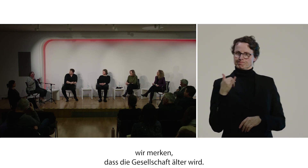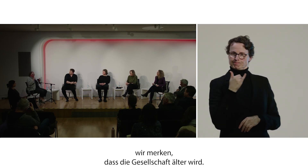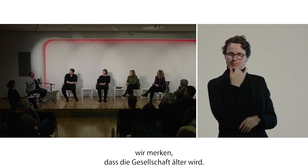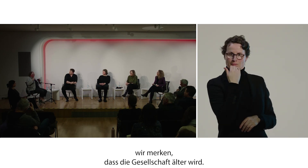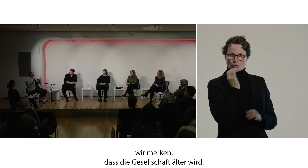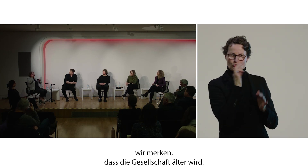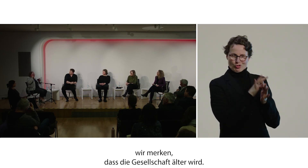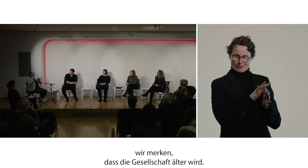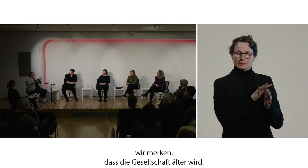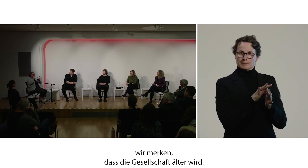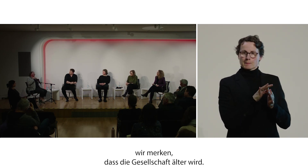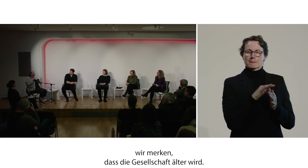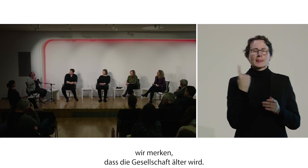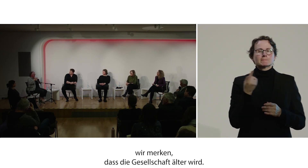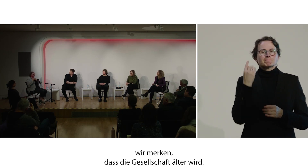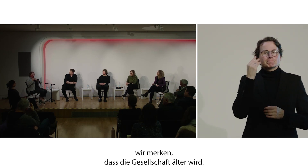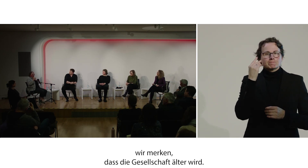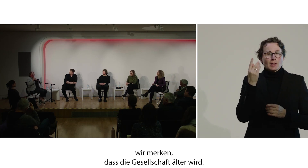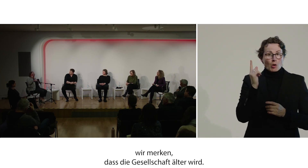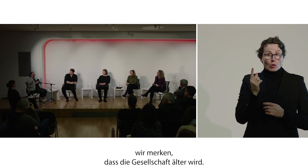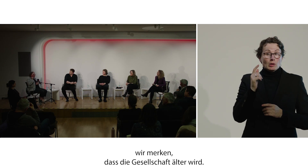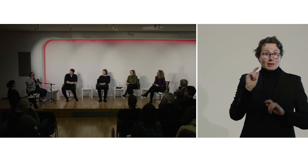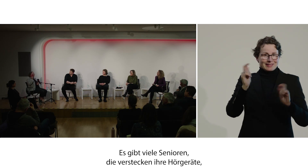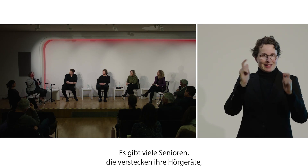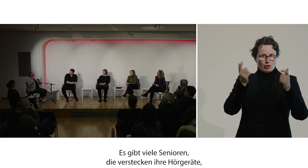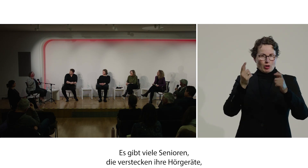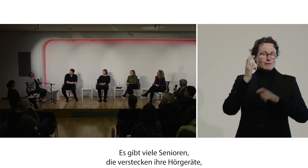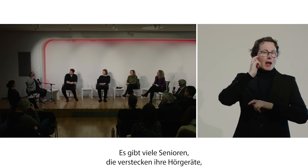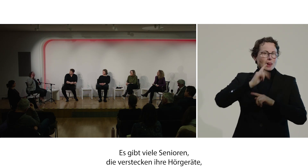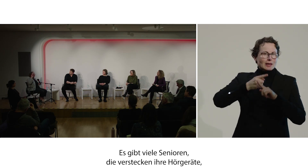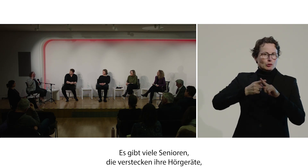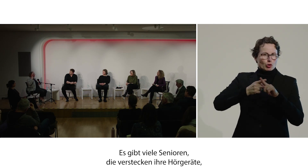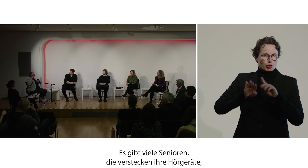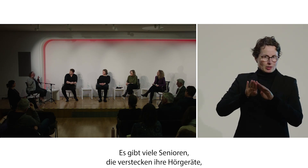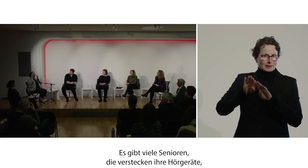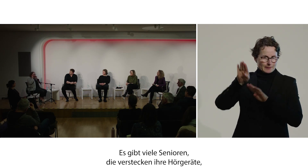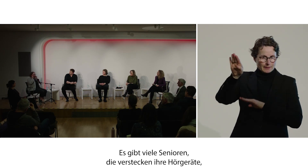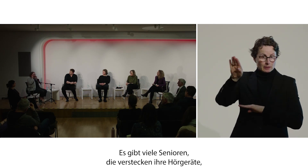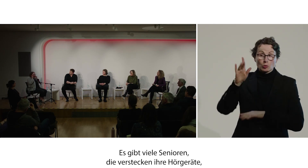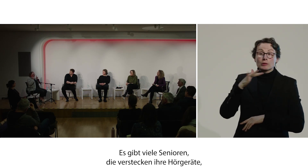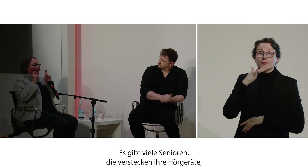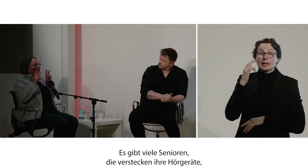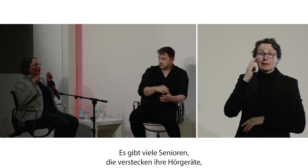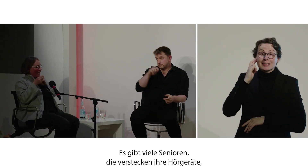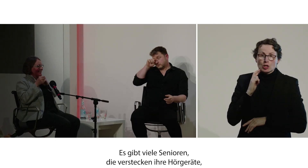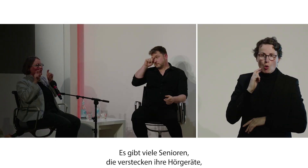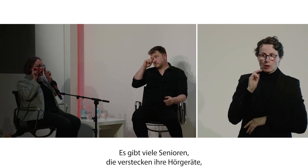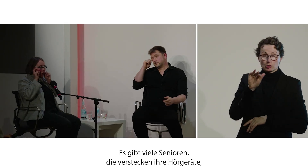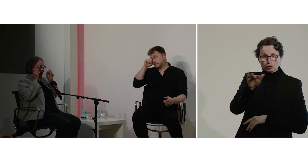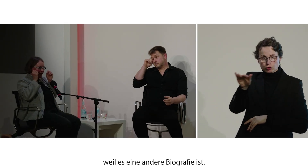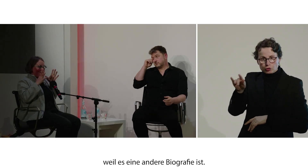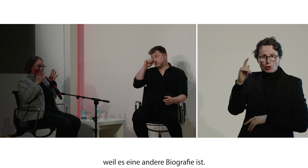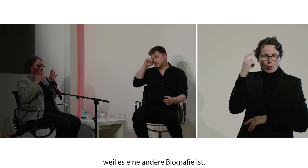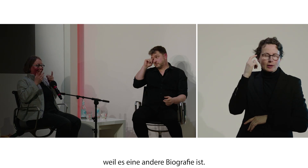wir merken ja, dass die Gesellschaft älter wird. Und je älter man wird, das gibt viele Senioren, die einen Kran Hörgeräte, die verstecken